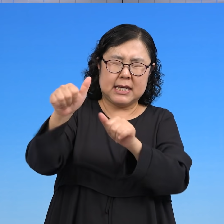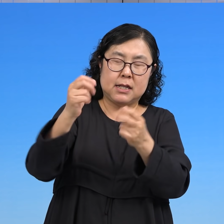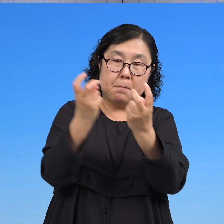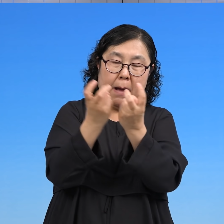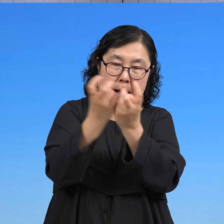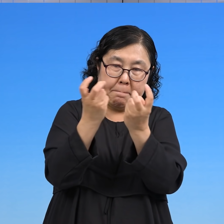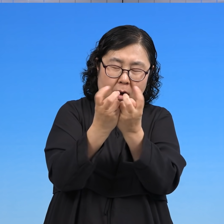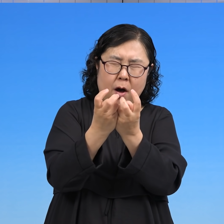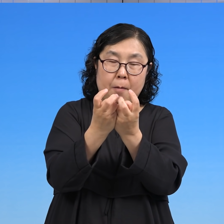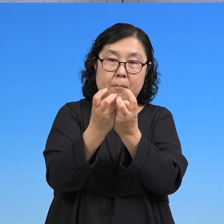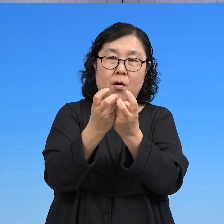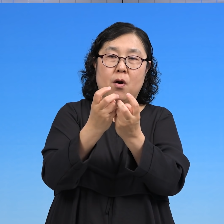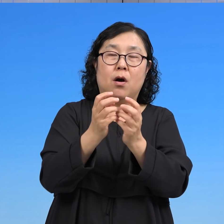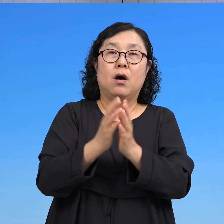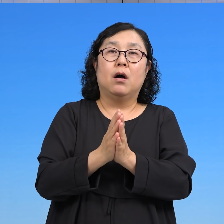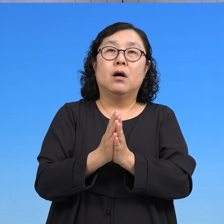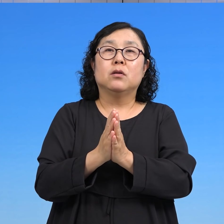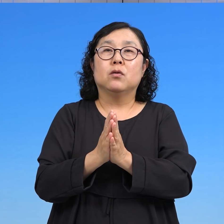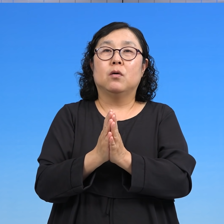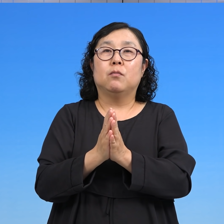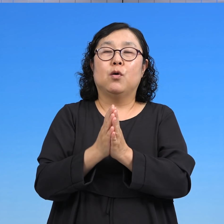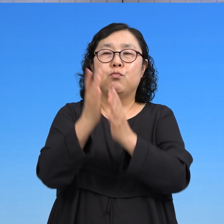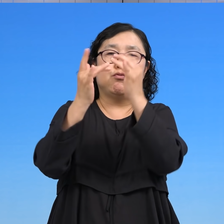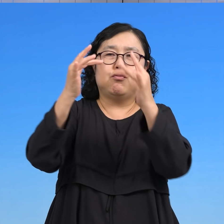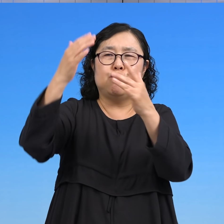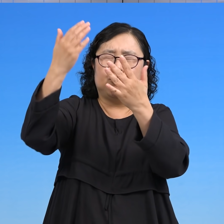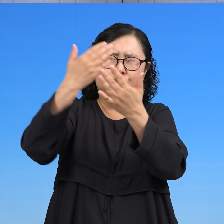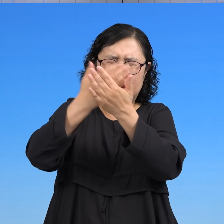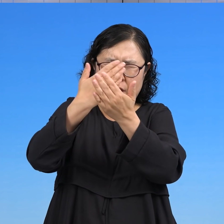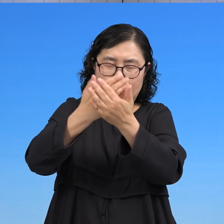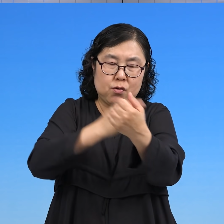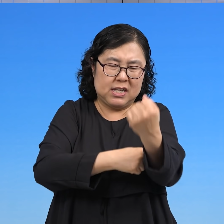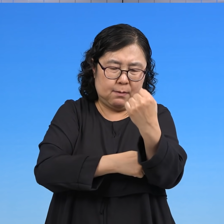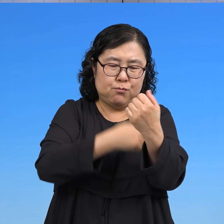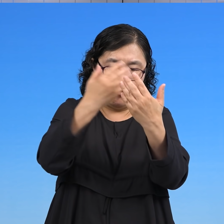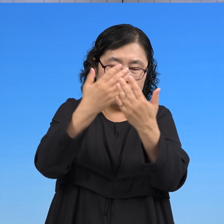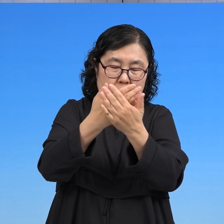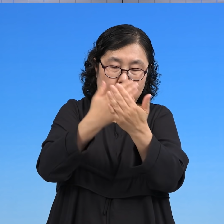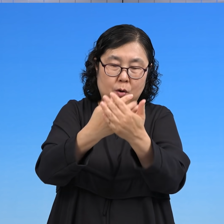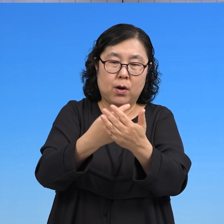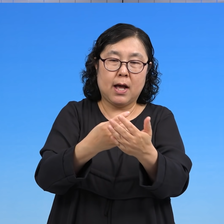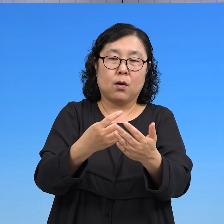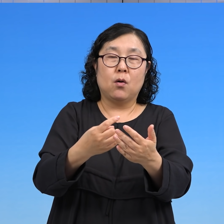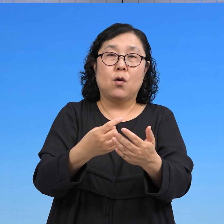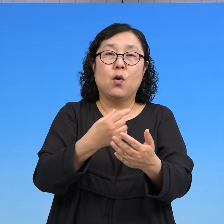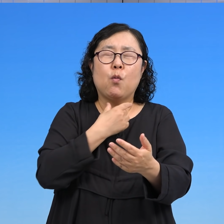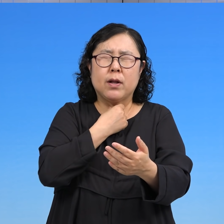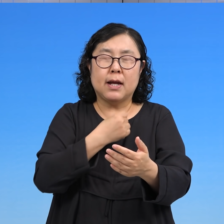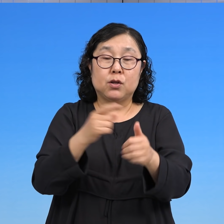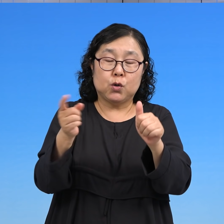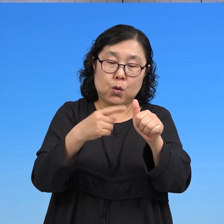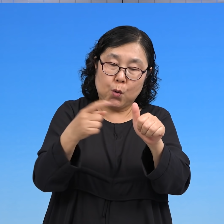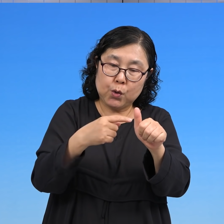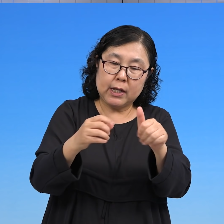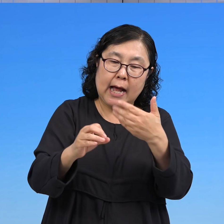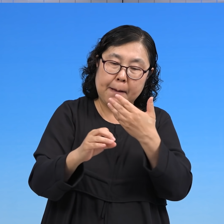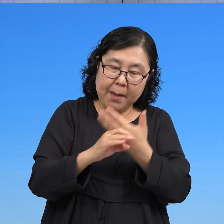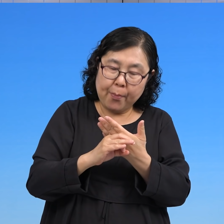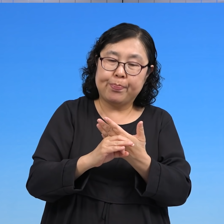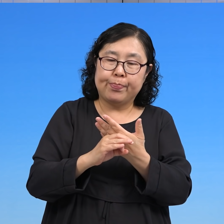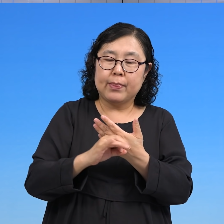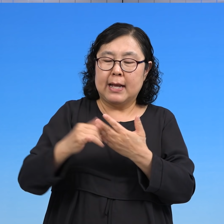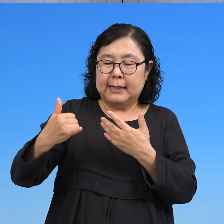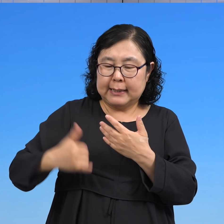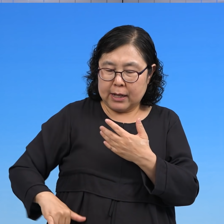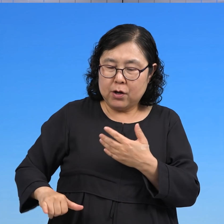또 하나님 앞에 불 내려달라고 온통 기도 제목이 불불 일억하고 있는 교육이라면 바로 그 잣대로 자녀들이 우리를